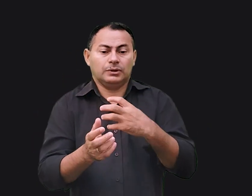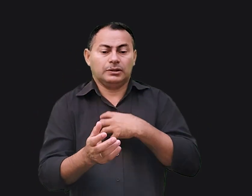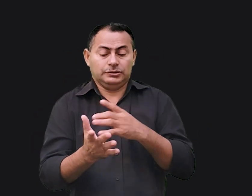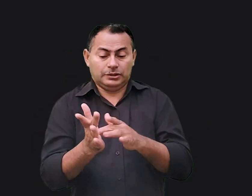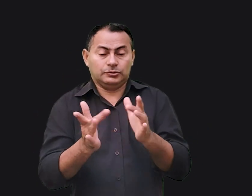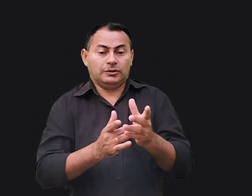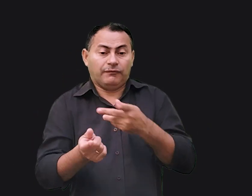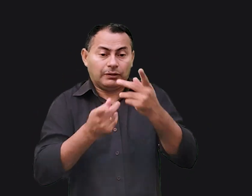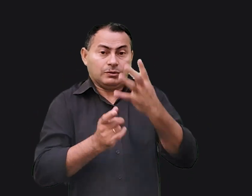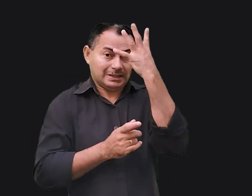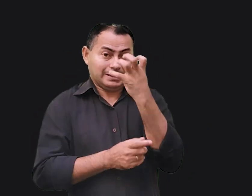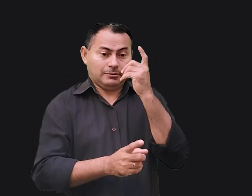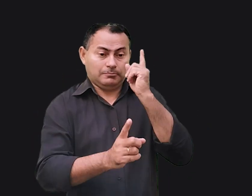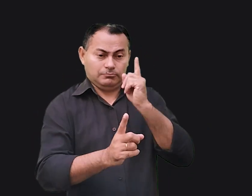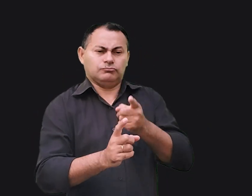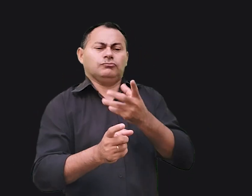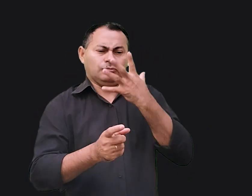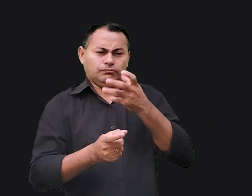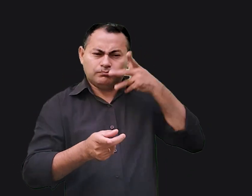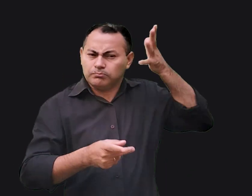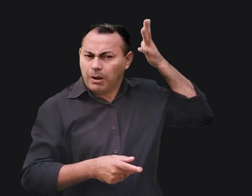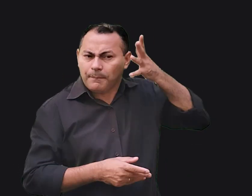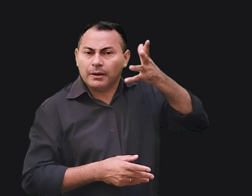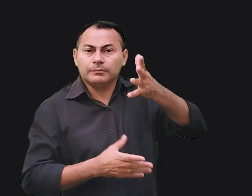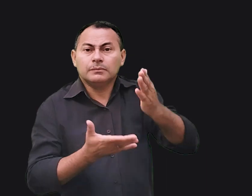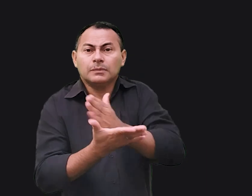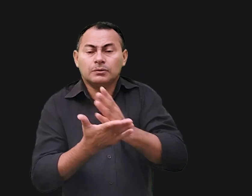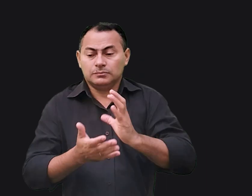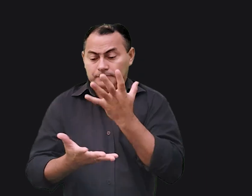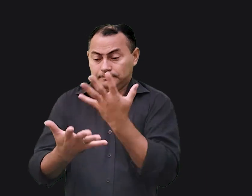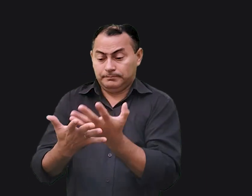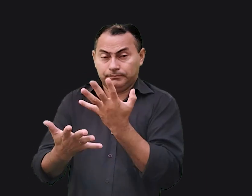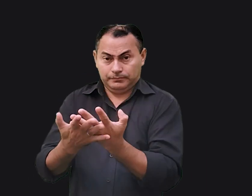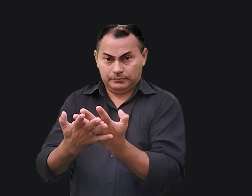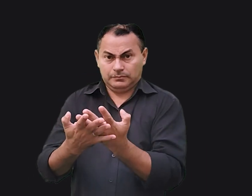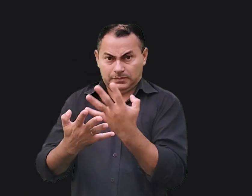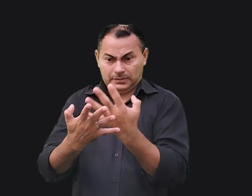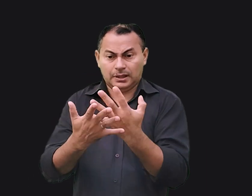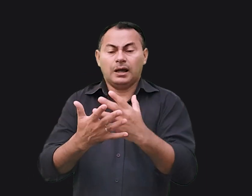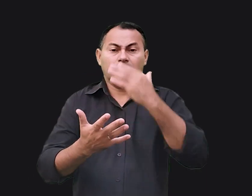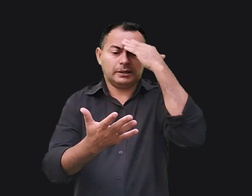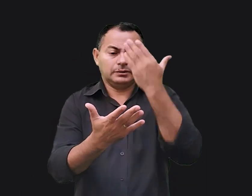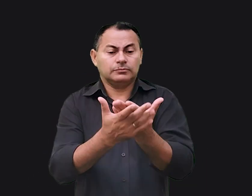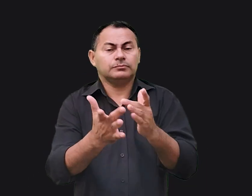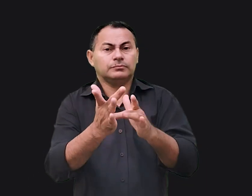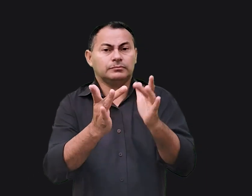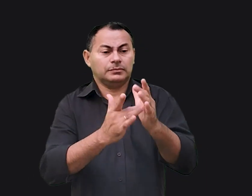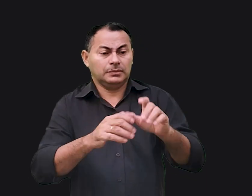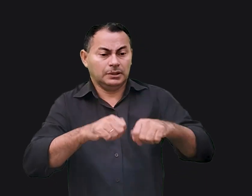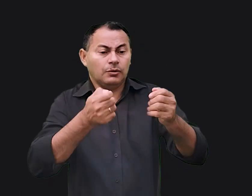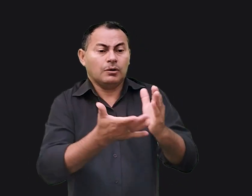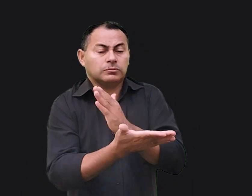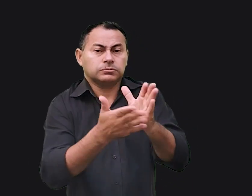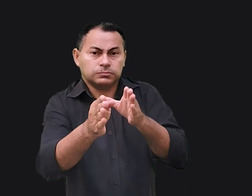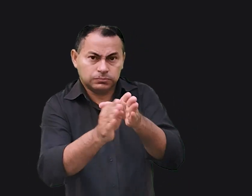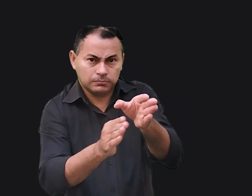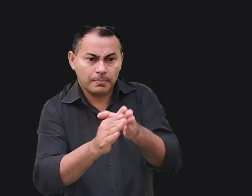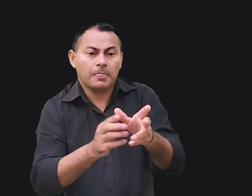palavras duras de Jesus. Depois que alguns confessaram crer, Jesus lhes deu algumas orientações. Ele